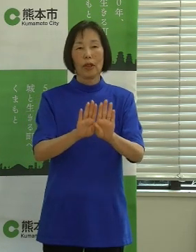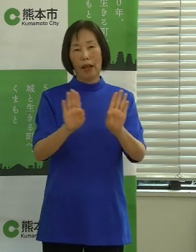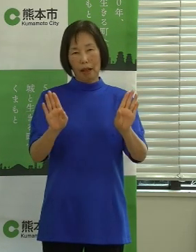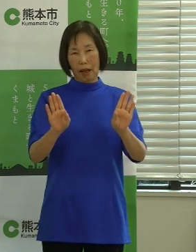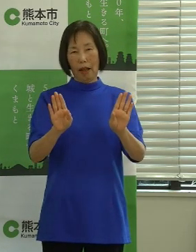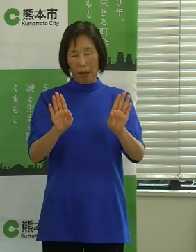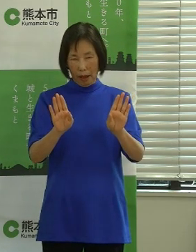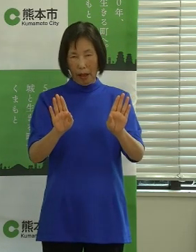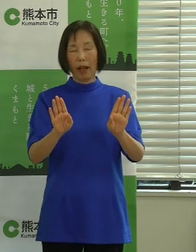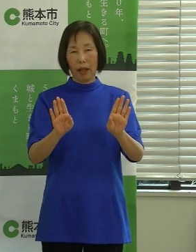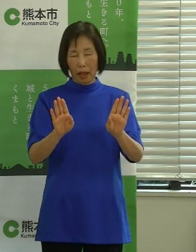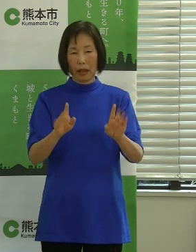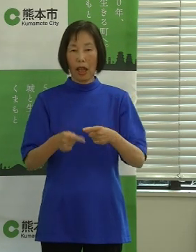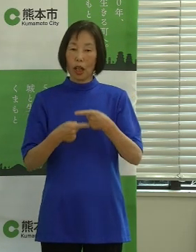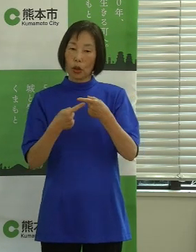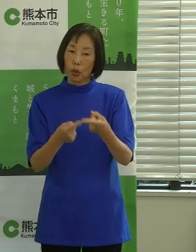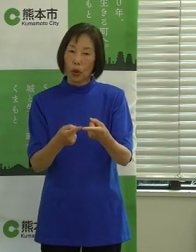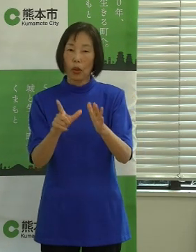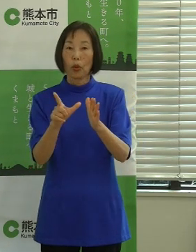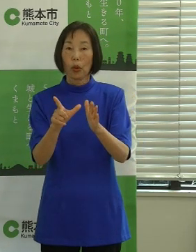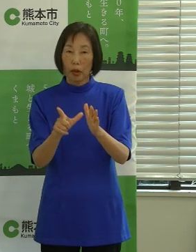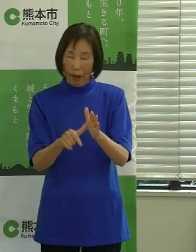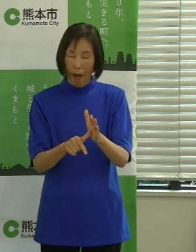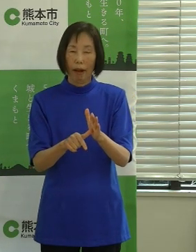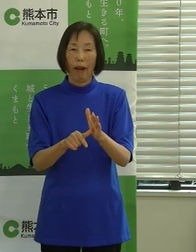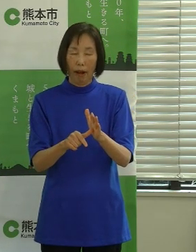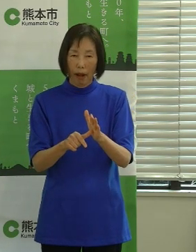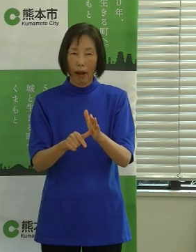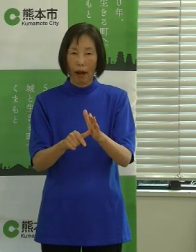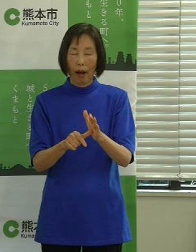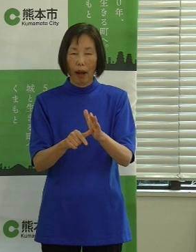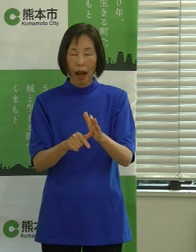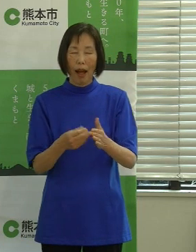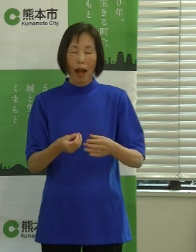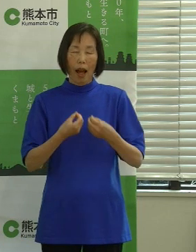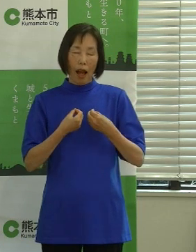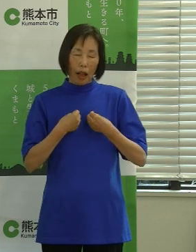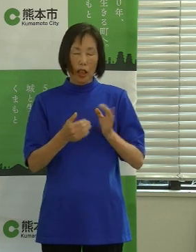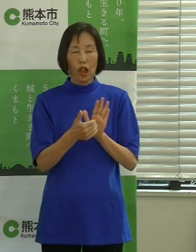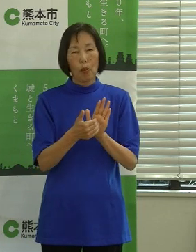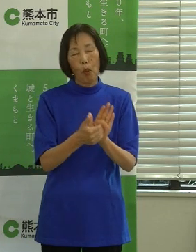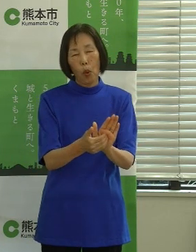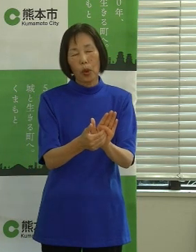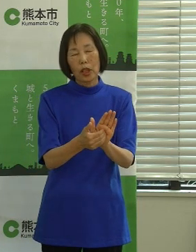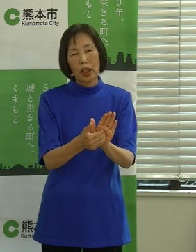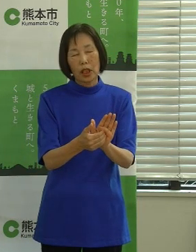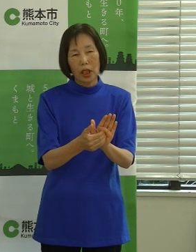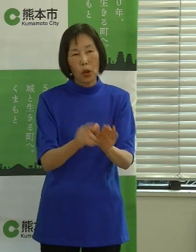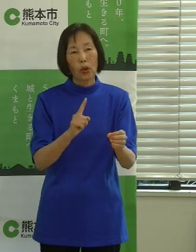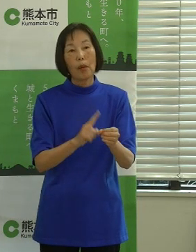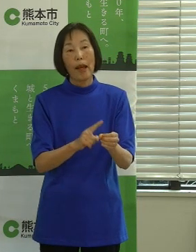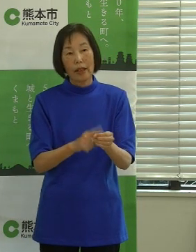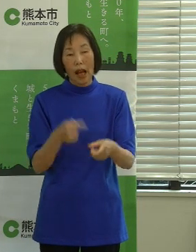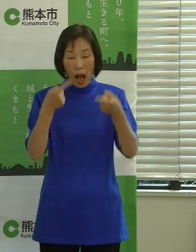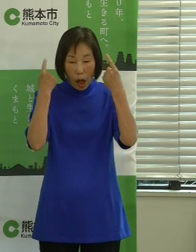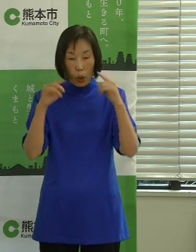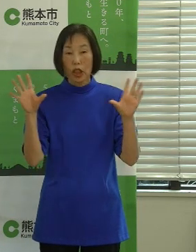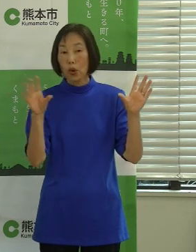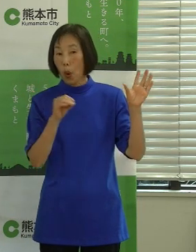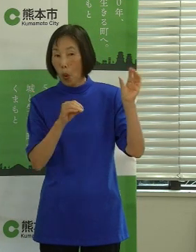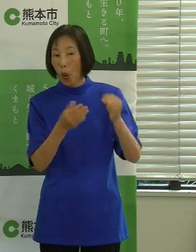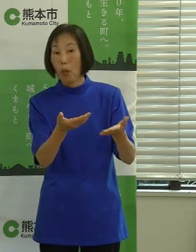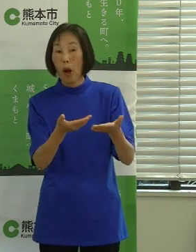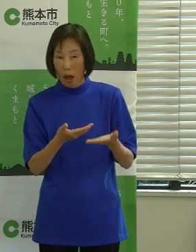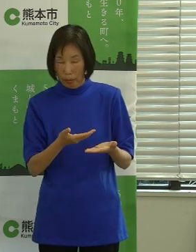りますので入館等に際しましては感染防止の観点から個人情報の収集